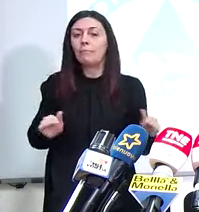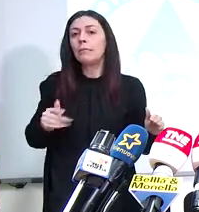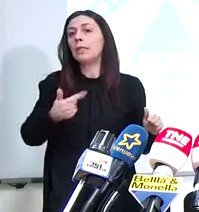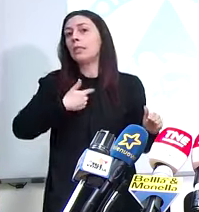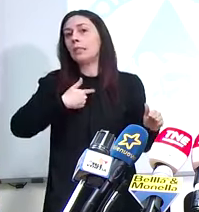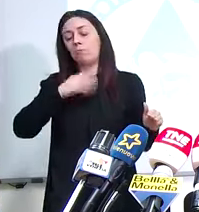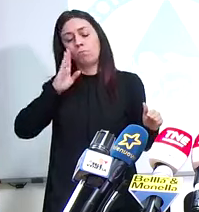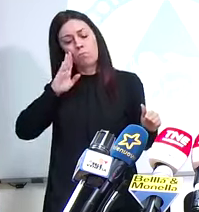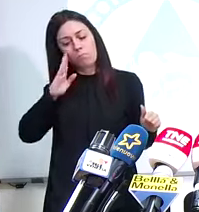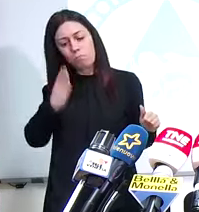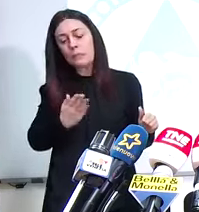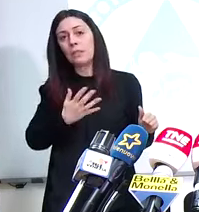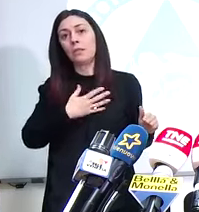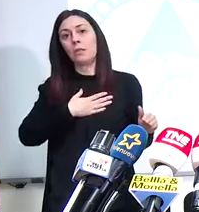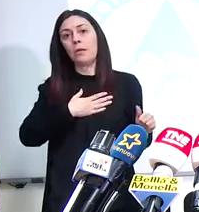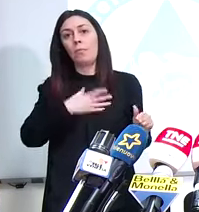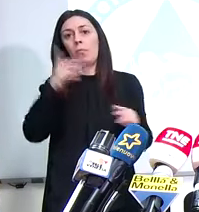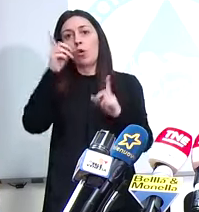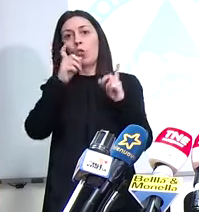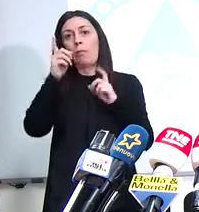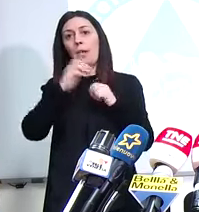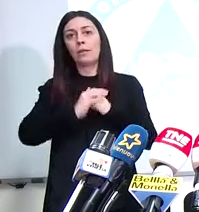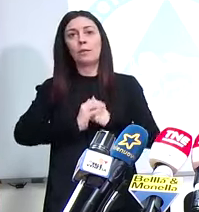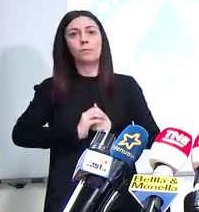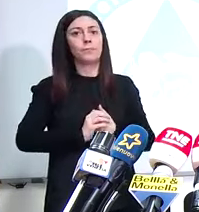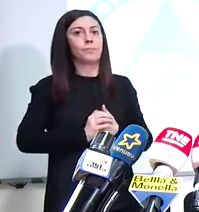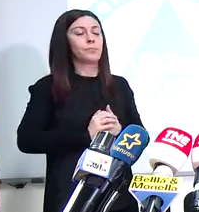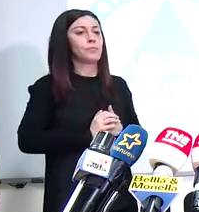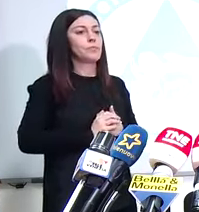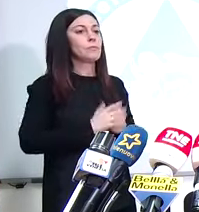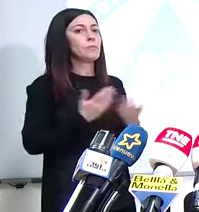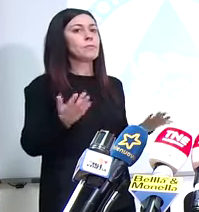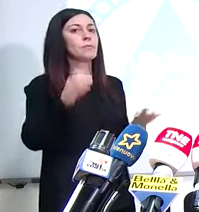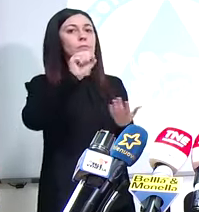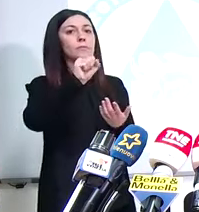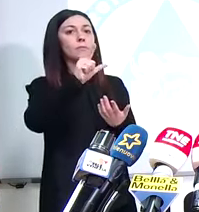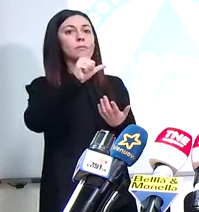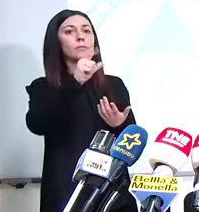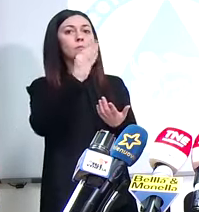prego alvino salmaso il mattino di padova